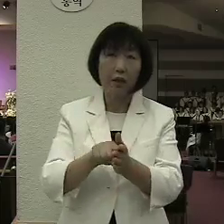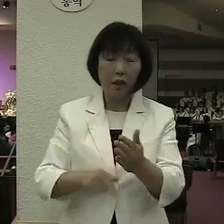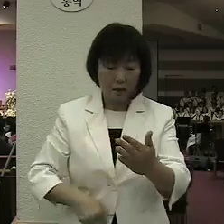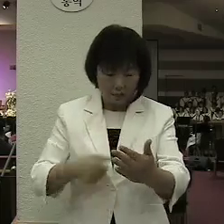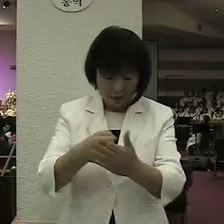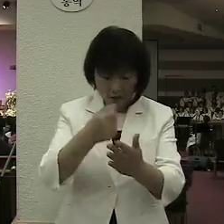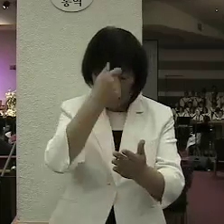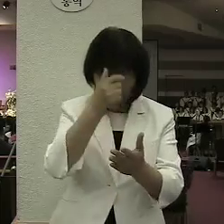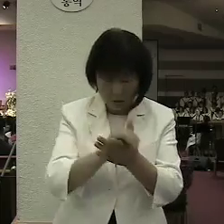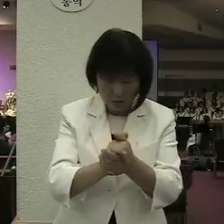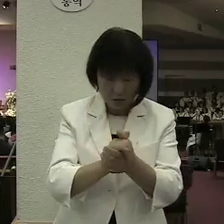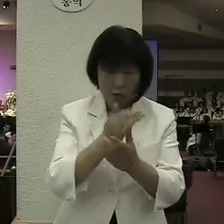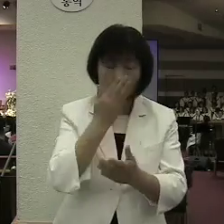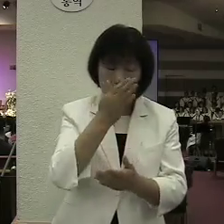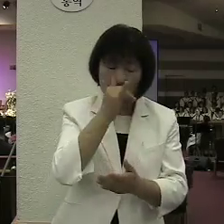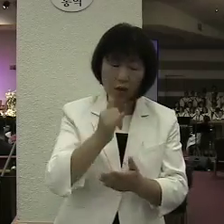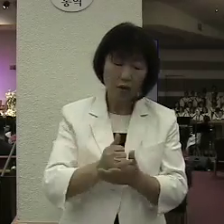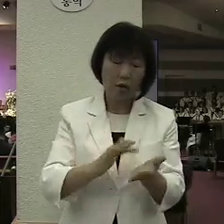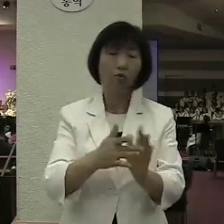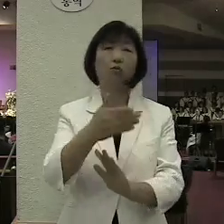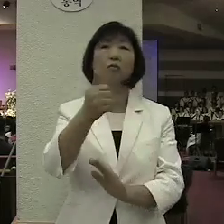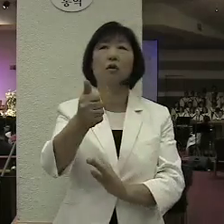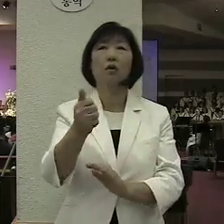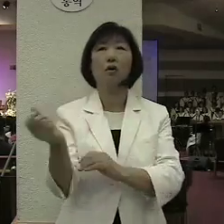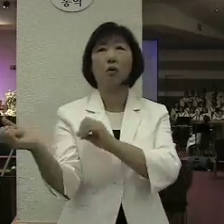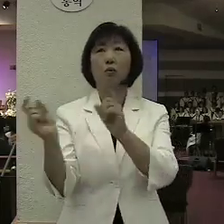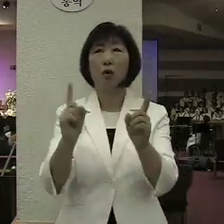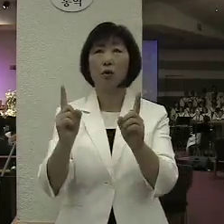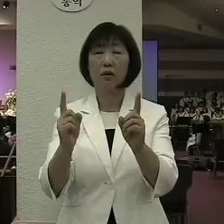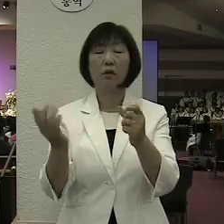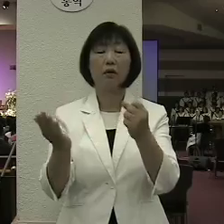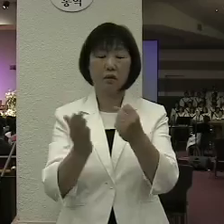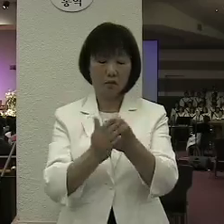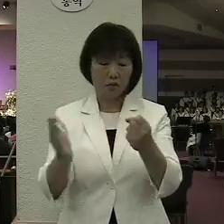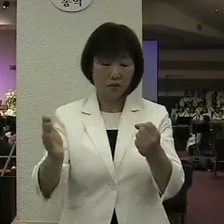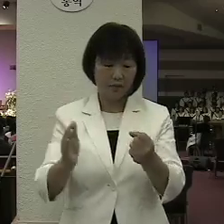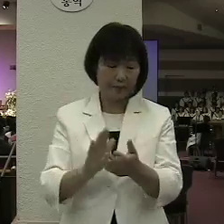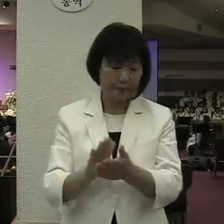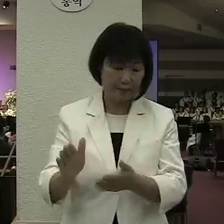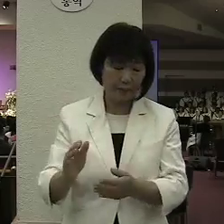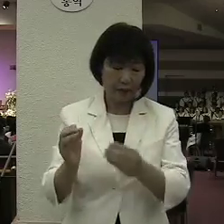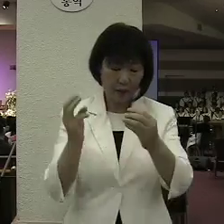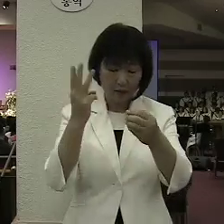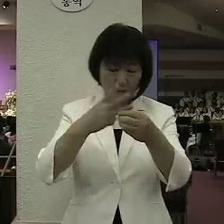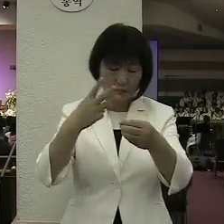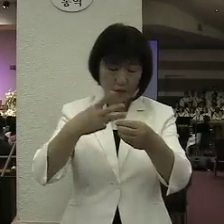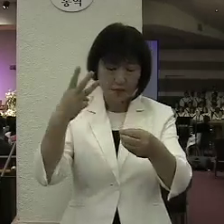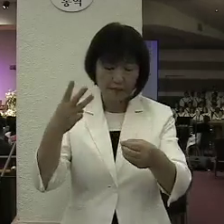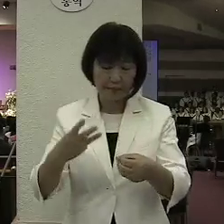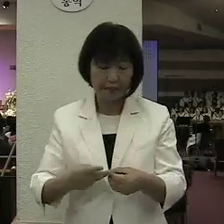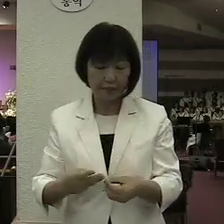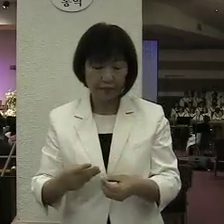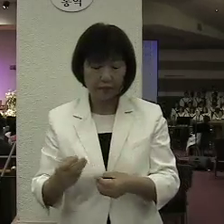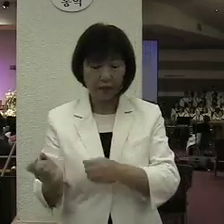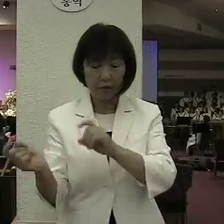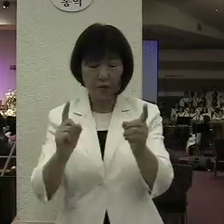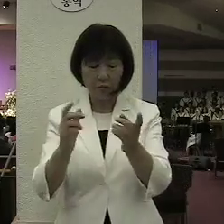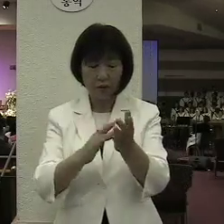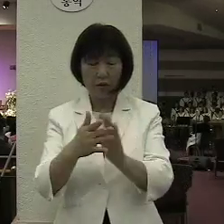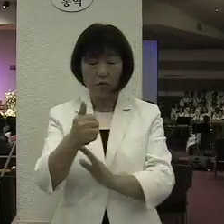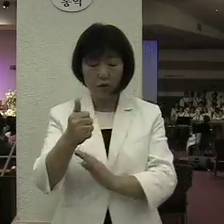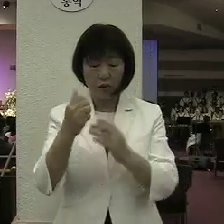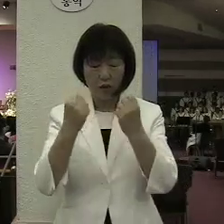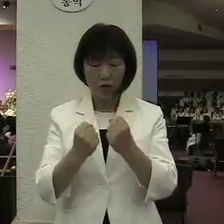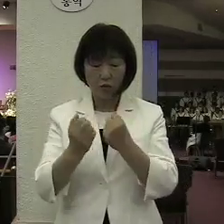마음을 움직일 수 있는 기도의 백성들이 되어서 부활의 주님의 이름으로 모든 이름 위에 뛰어난